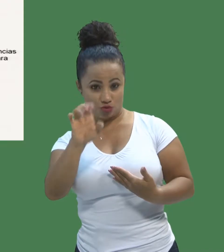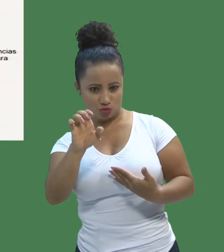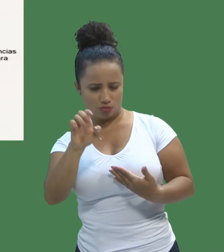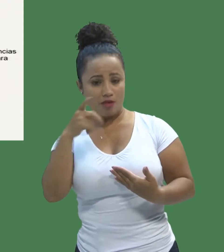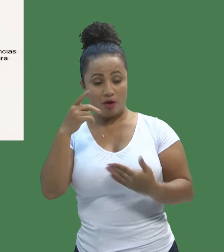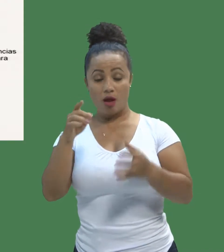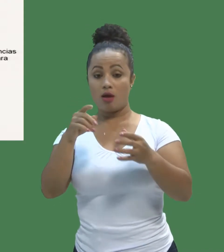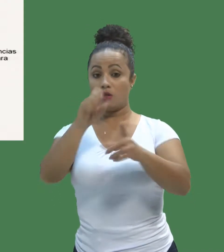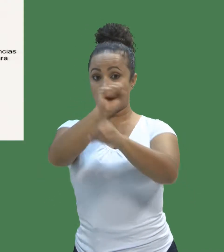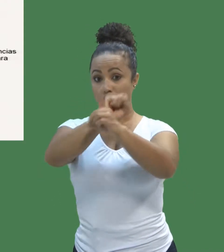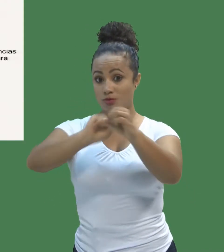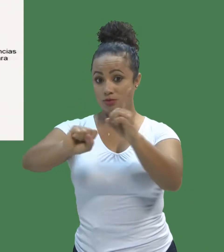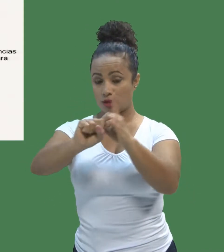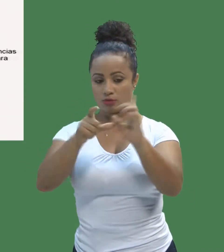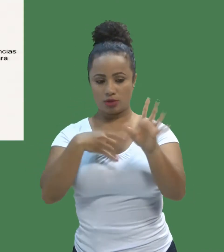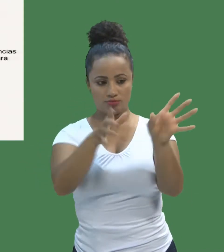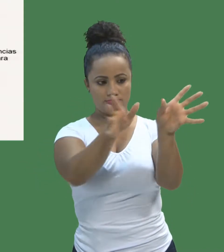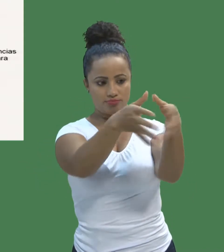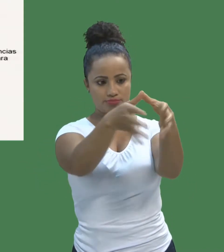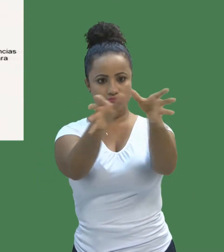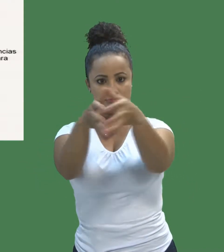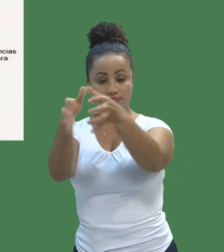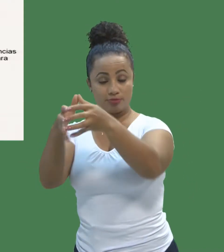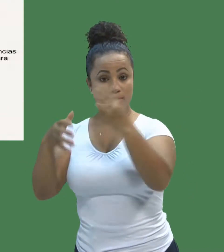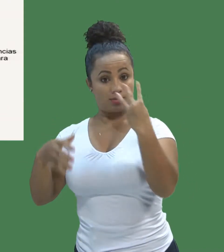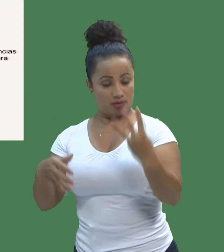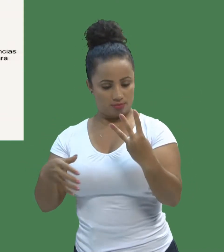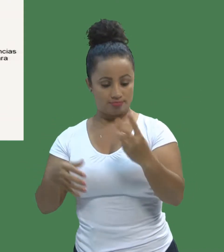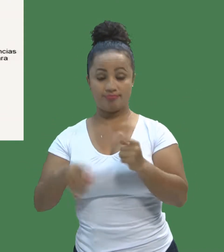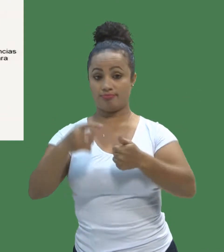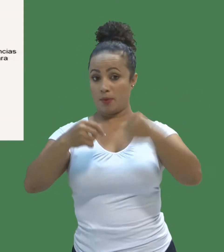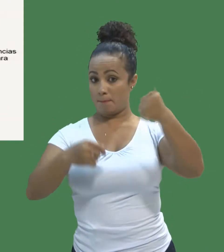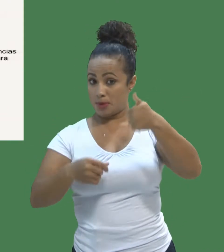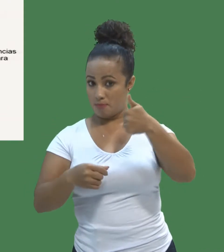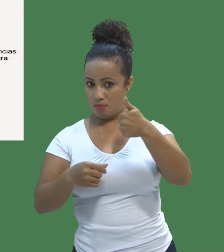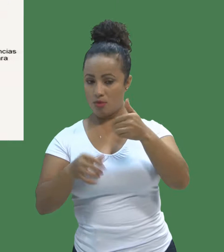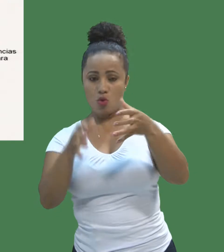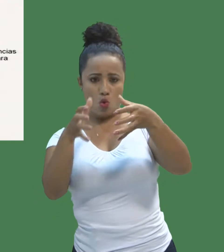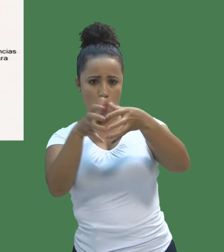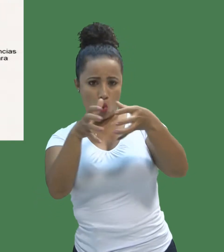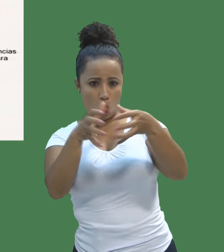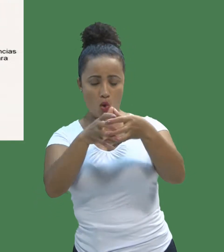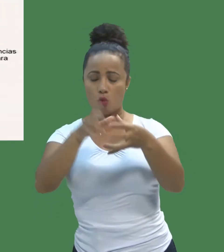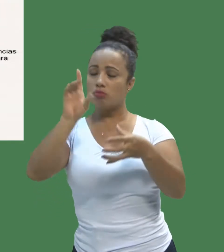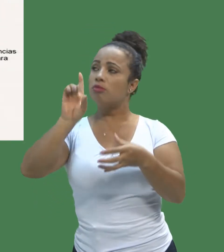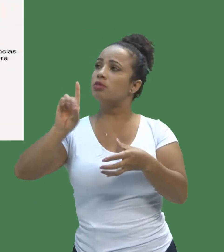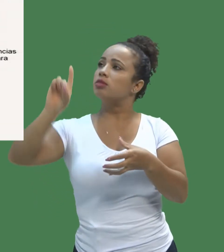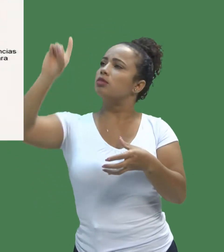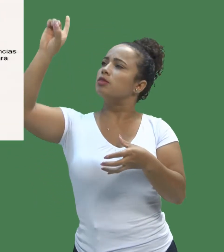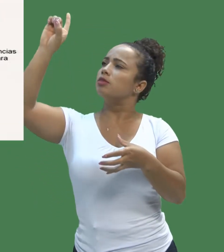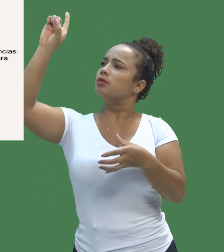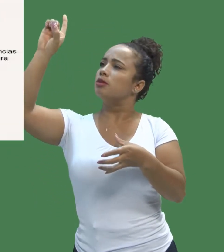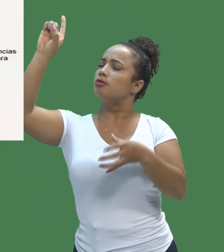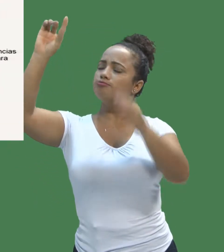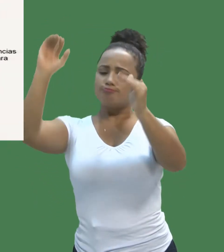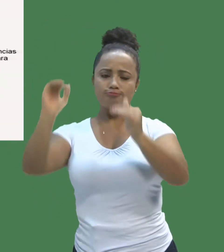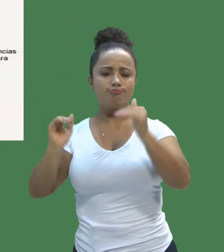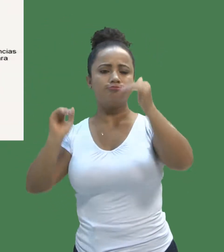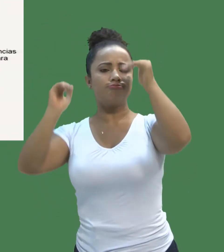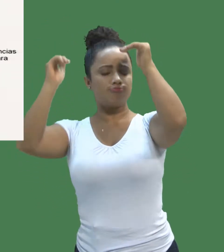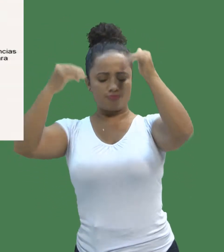teológico, onde Deus está presente em tudo. Tudo passa a ser explicado pela vontade